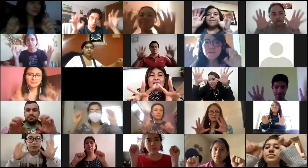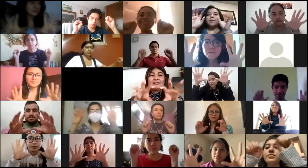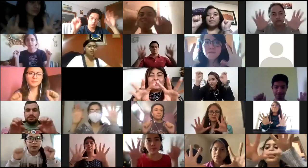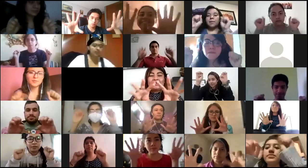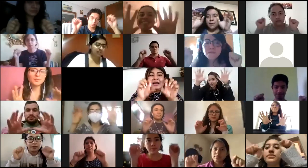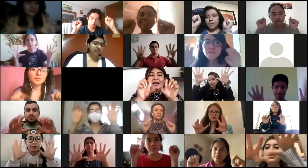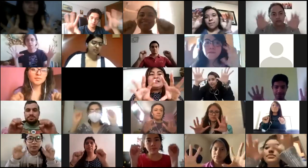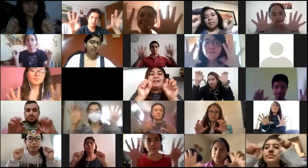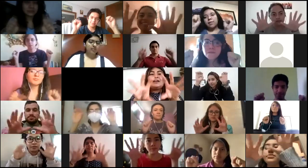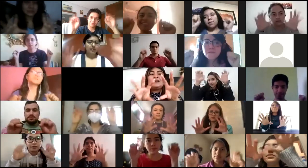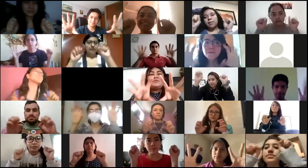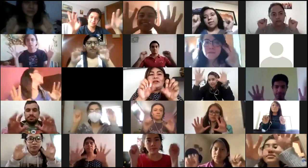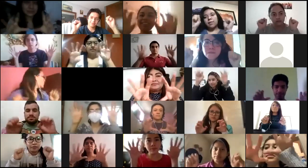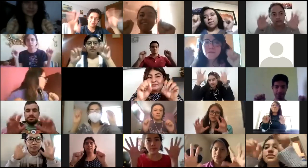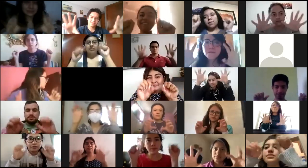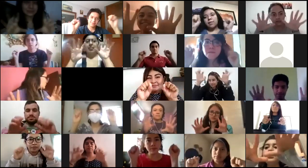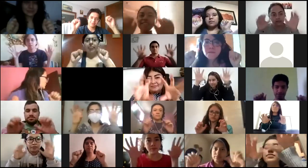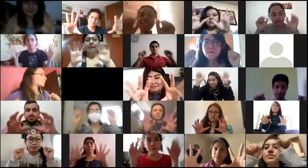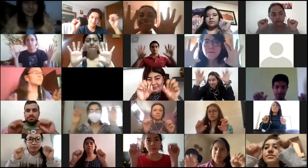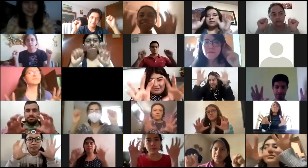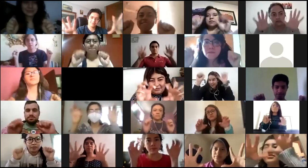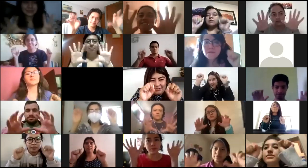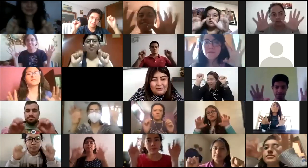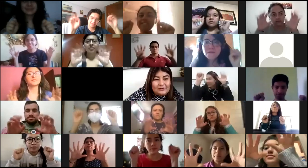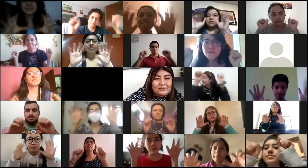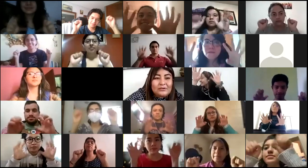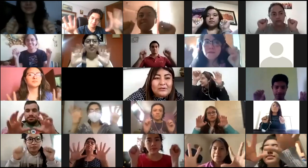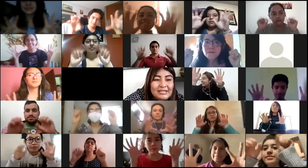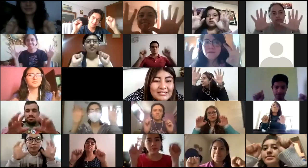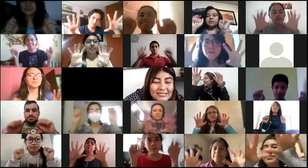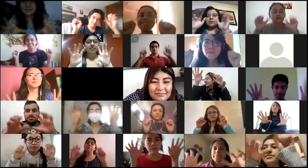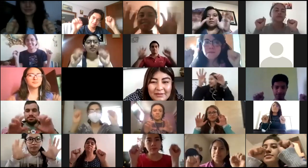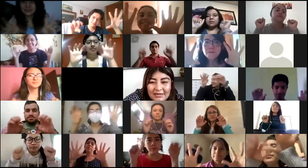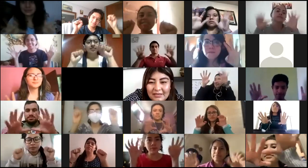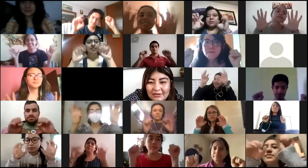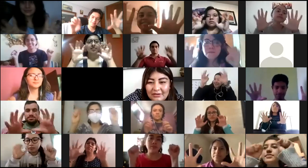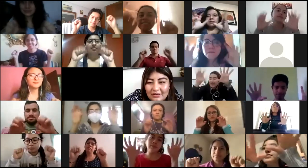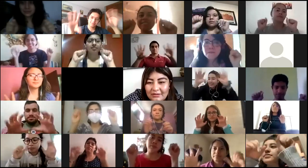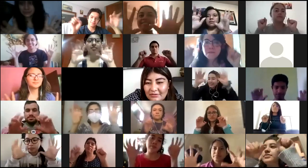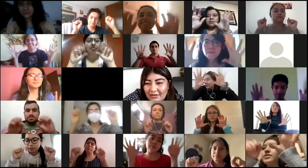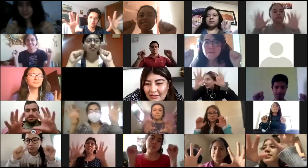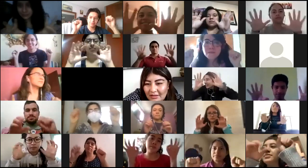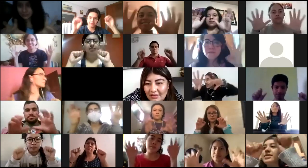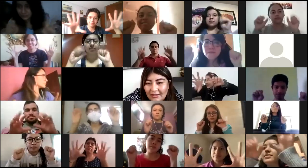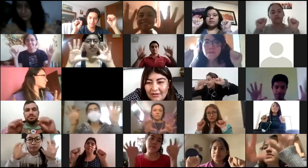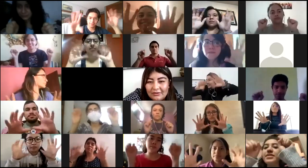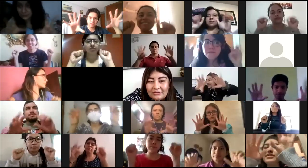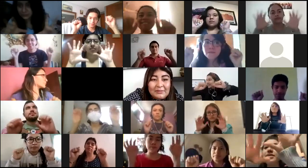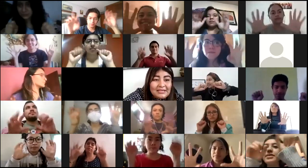hasta que lo hagamos muy rápido. Los veo, no lo dejen de hacer para que yo revise las otras pantallas.